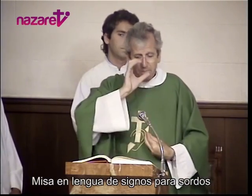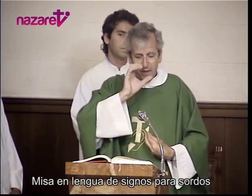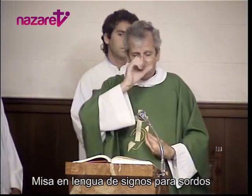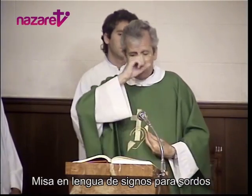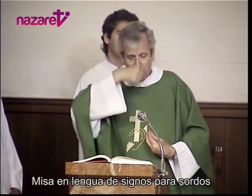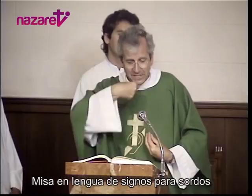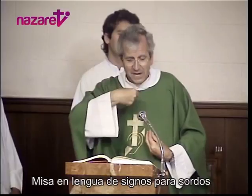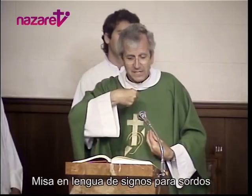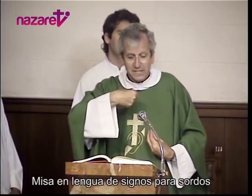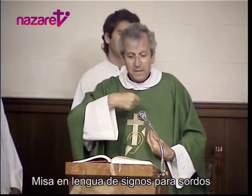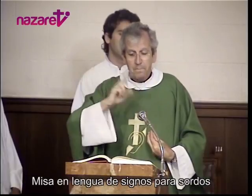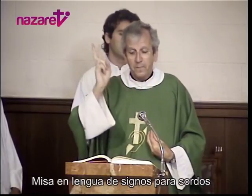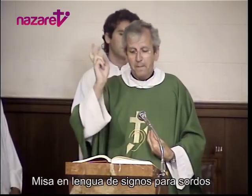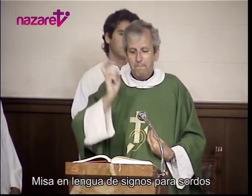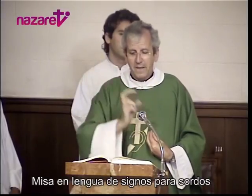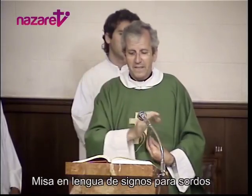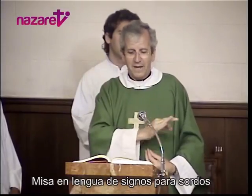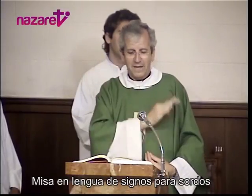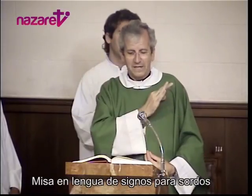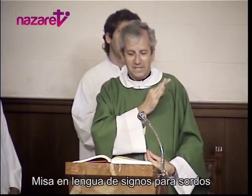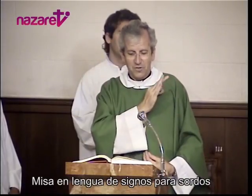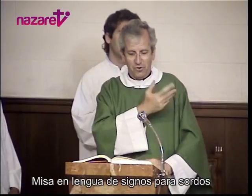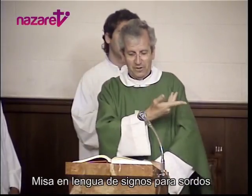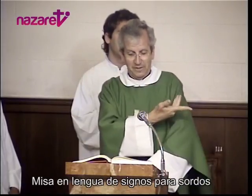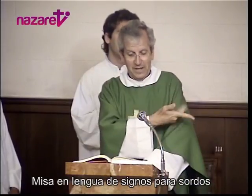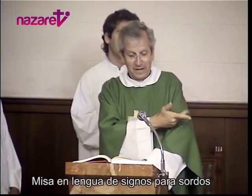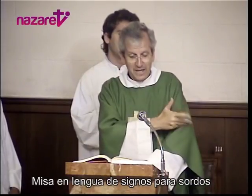y a emborracharse, vendrá el señor del criado